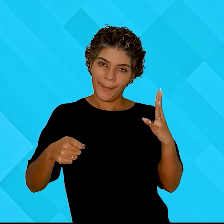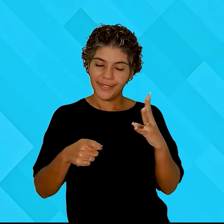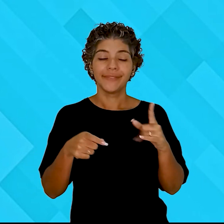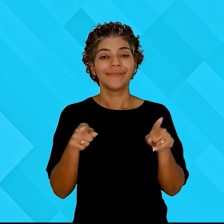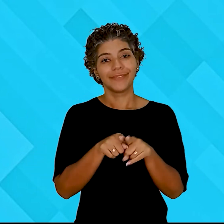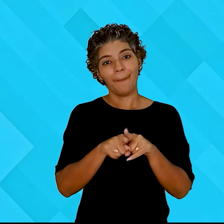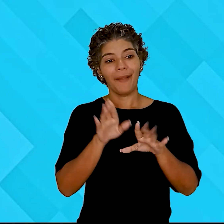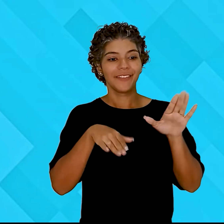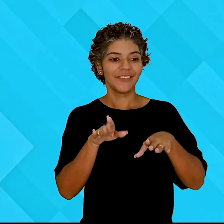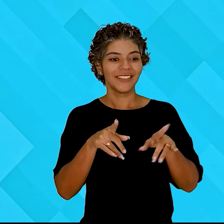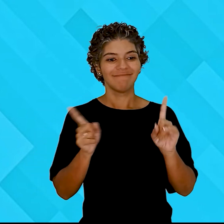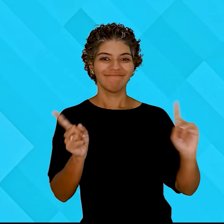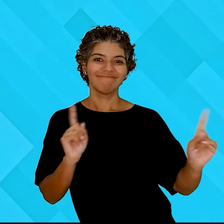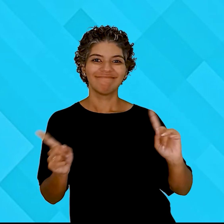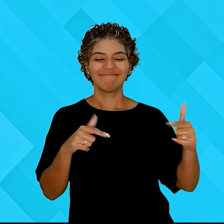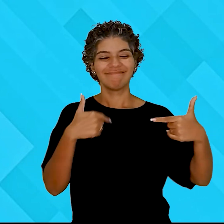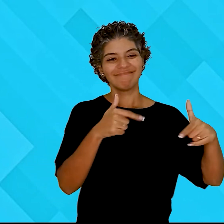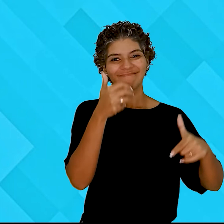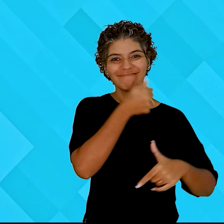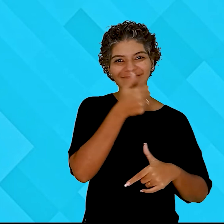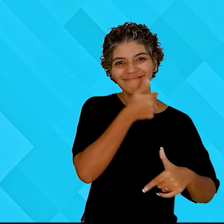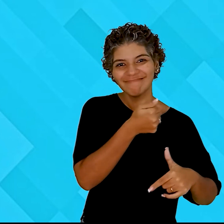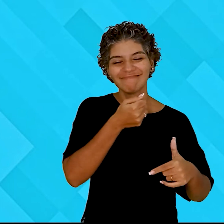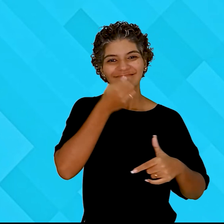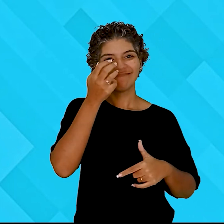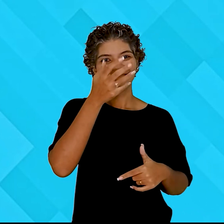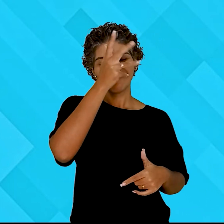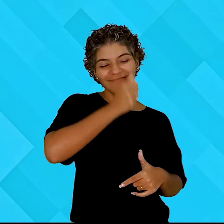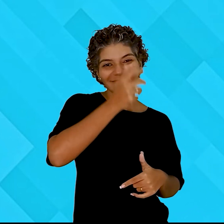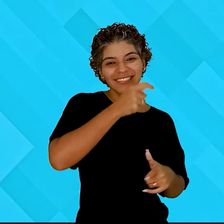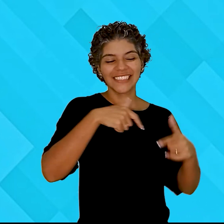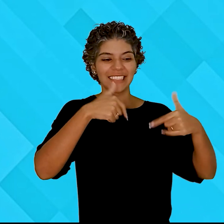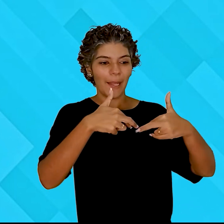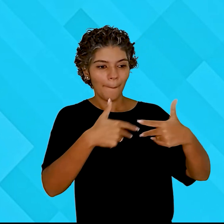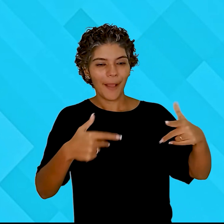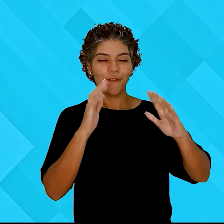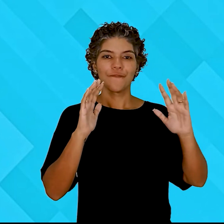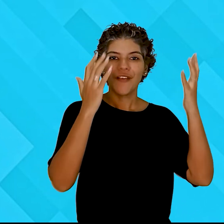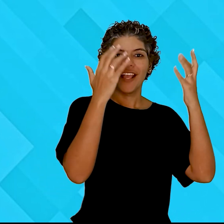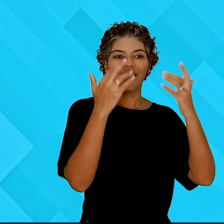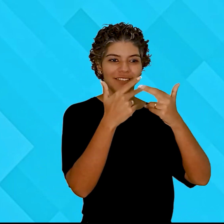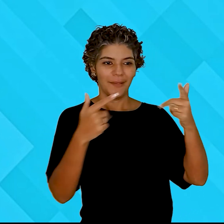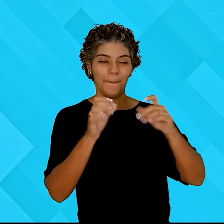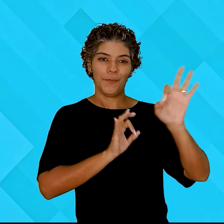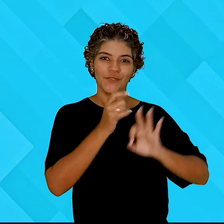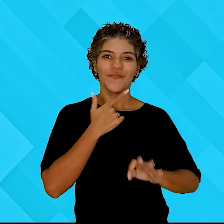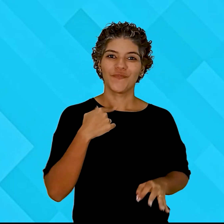promovendo festas, realizando seus próprios projetos que se identifica, que deseja, que tem vontade. No entanto, a gente tem